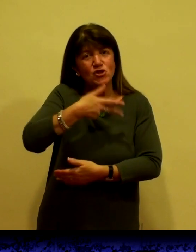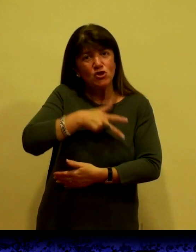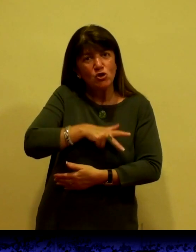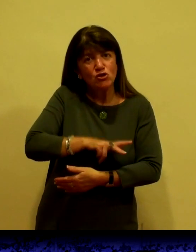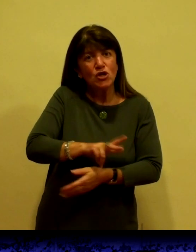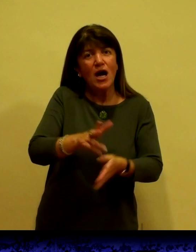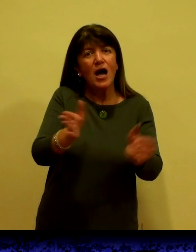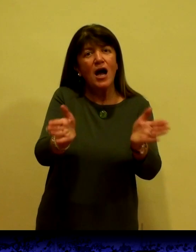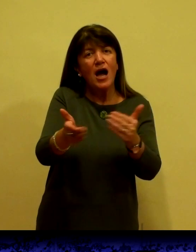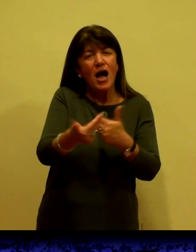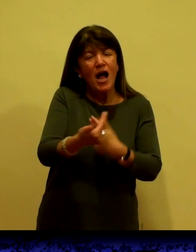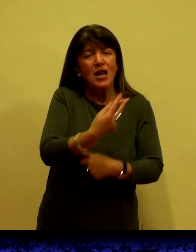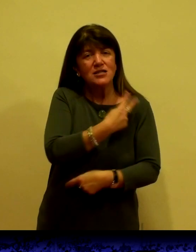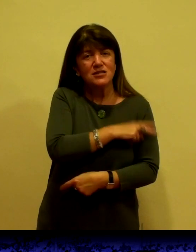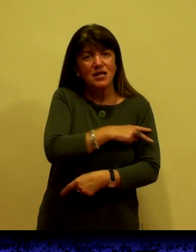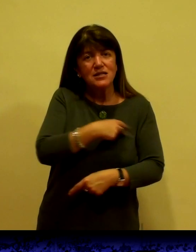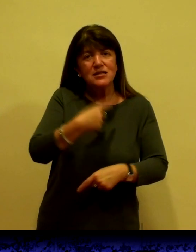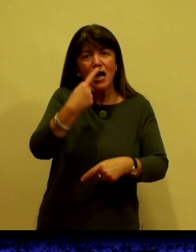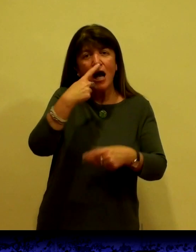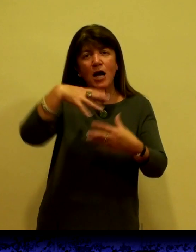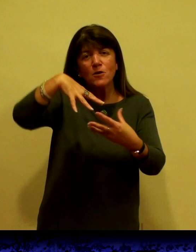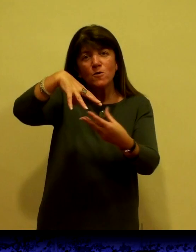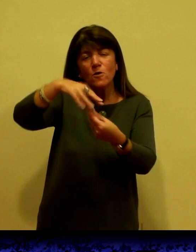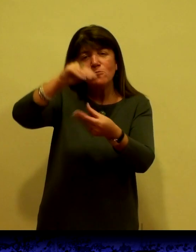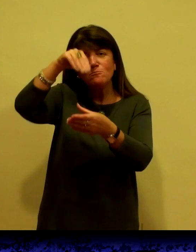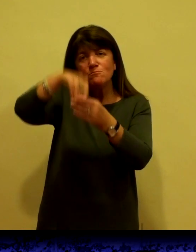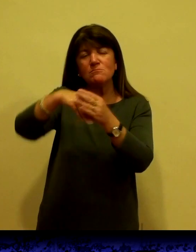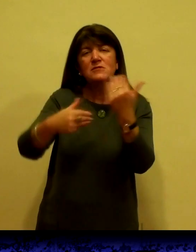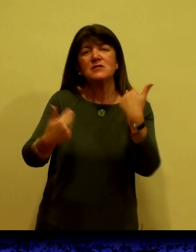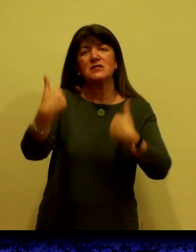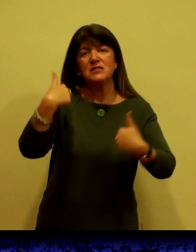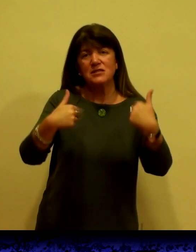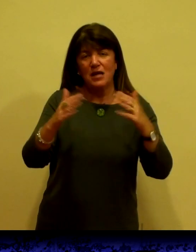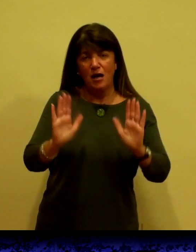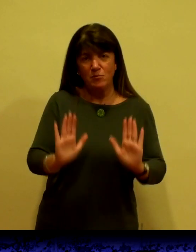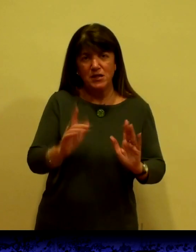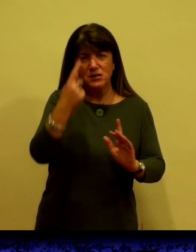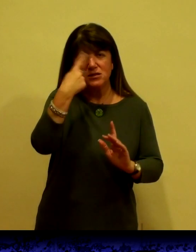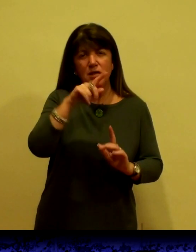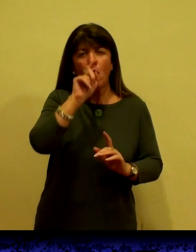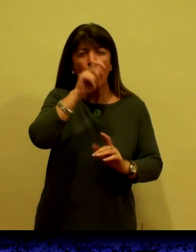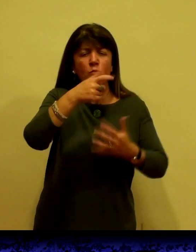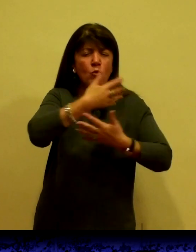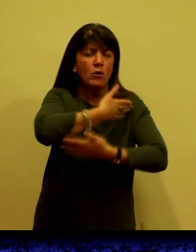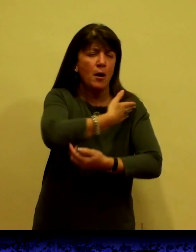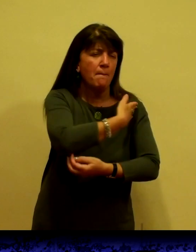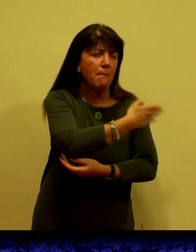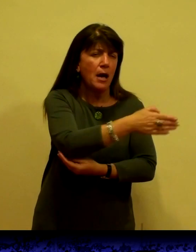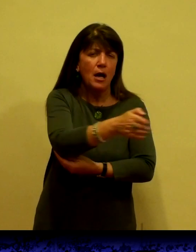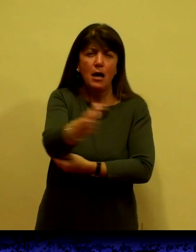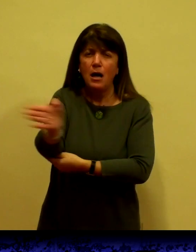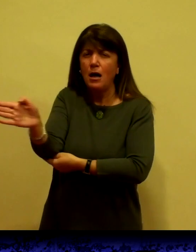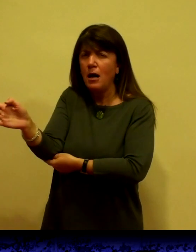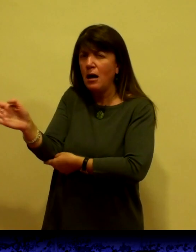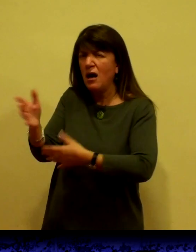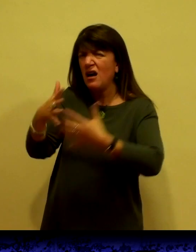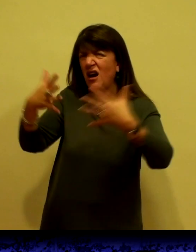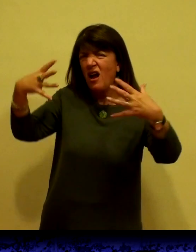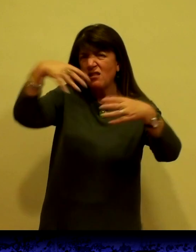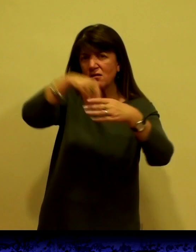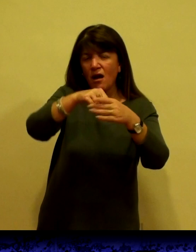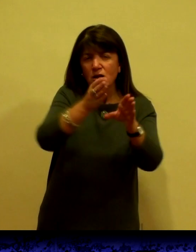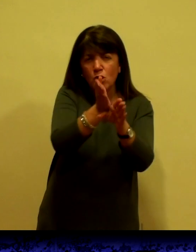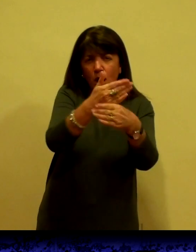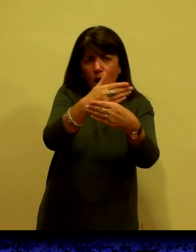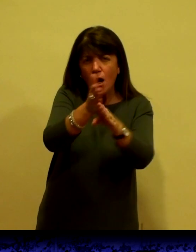settore disabili, perché il comune, come ben sapete, è un organismo enorme, fatto di tante divisioni, eccetera, e quindi